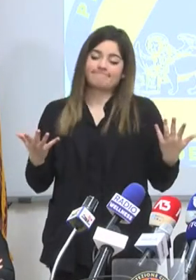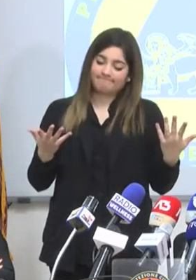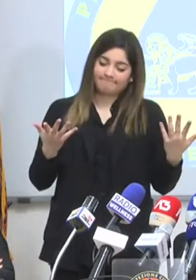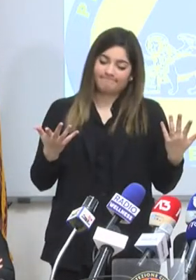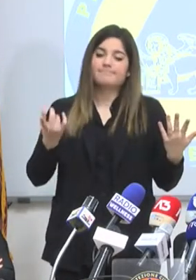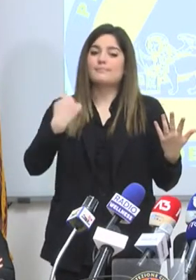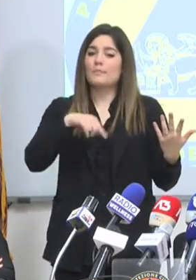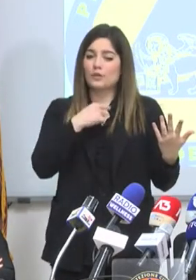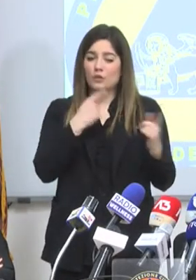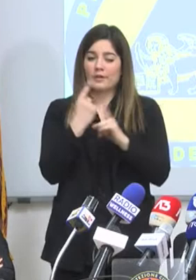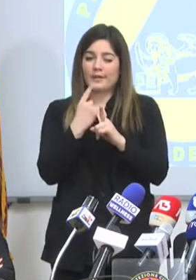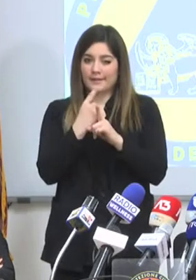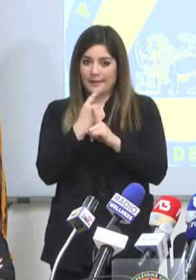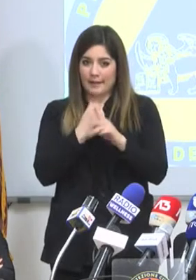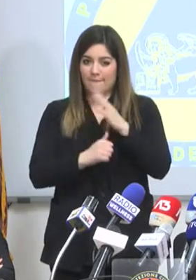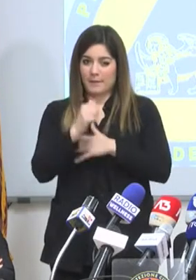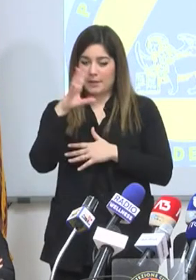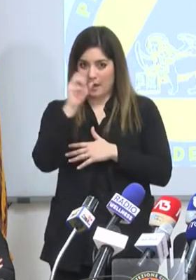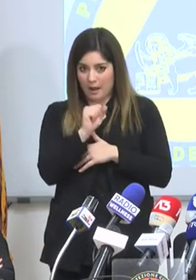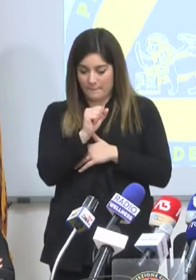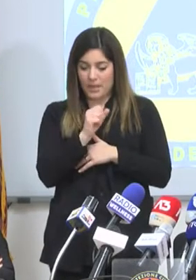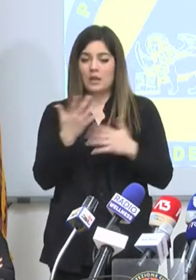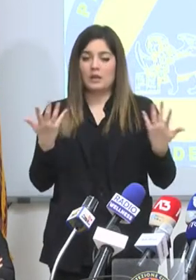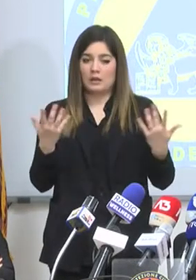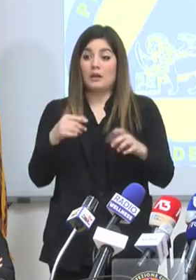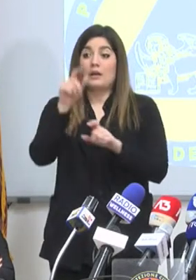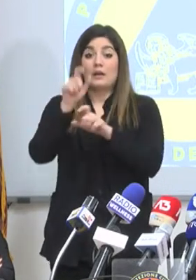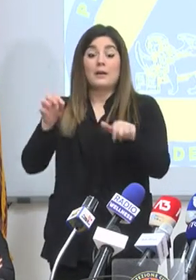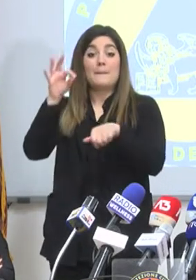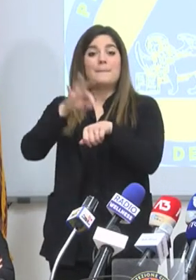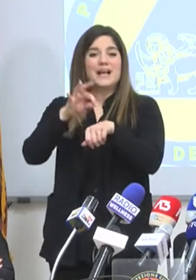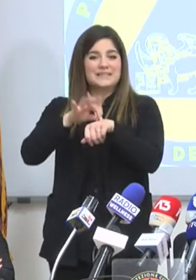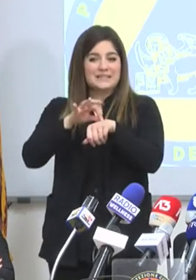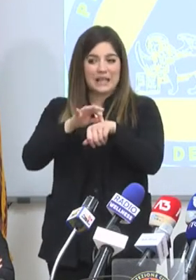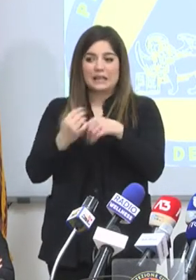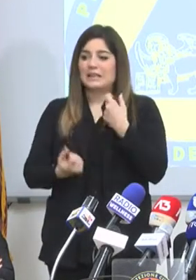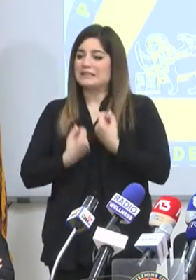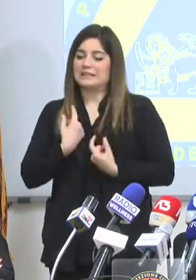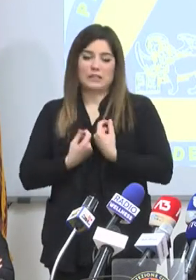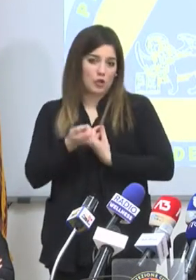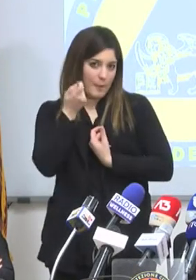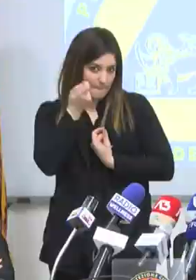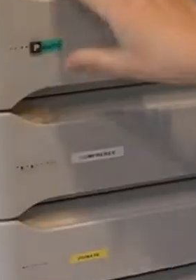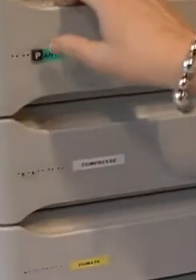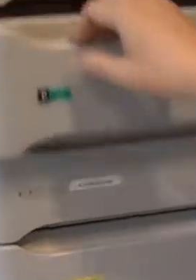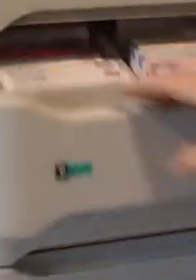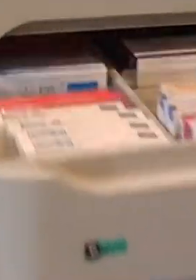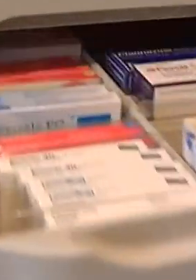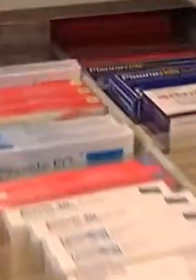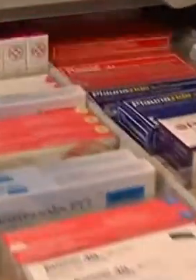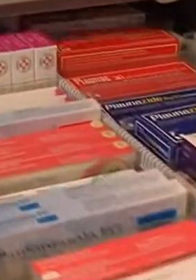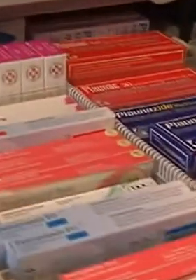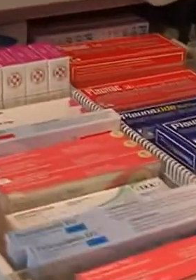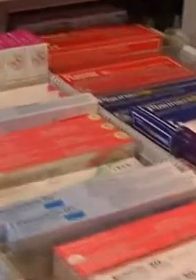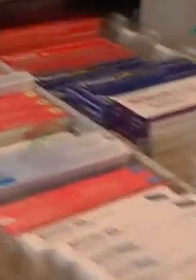nel paziente che ha pochi sintomi e che è ricoverato e che è a casa, intanto di antinfiammatori. L'altro